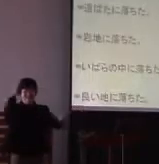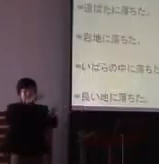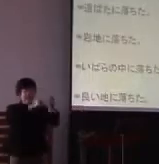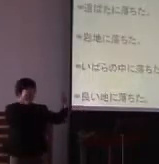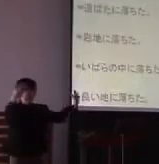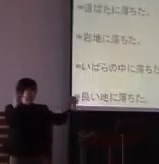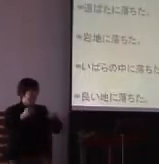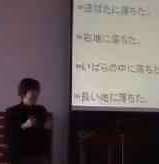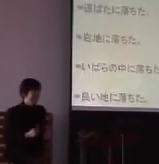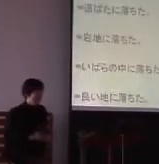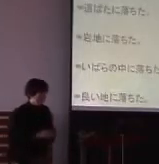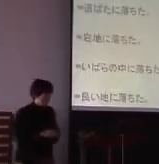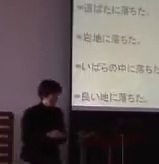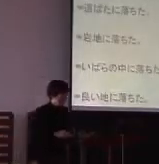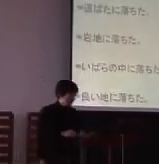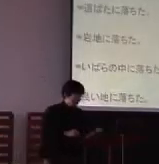つ目は落ちました。